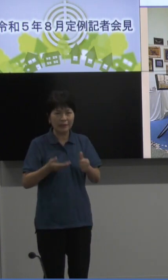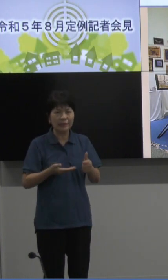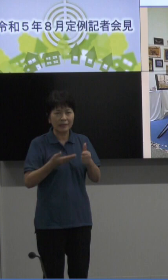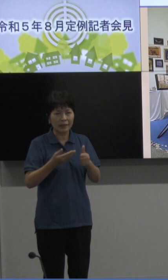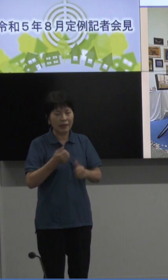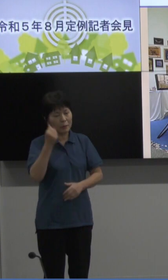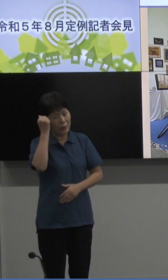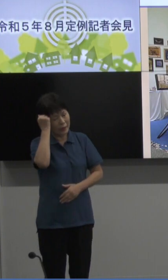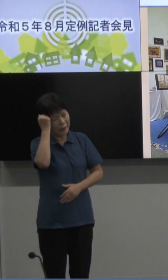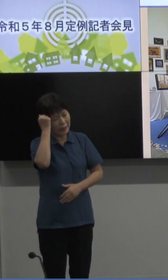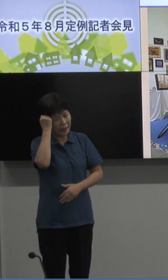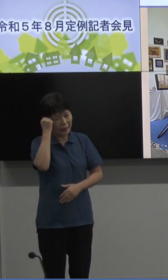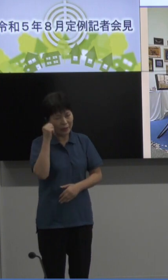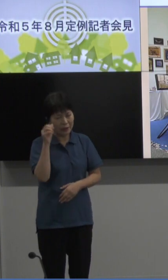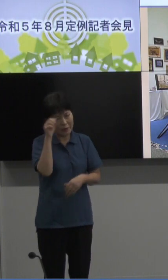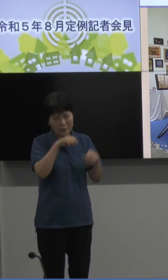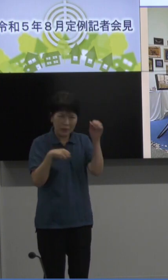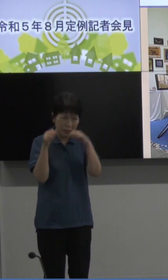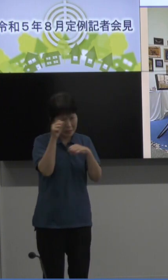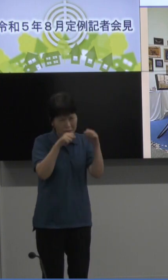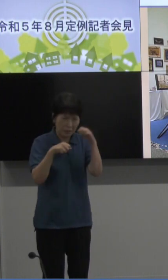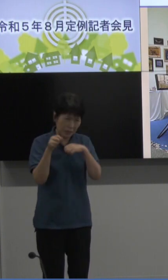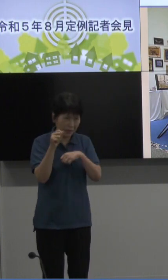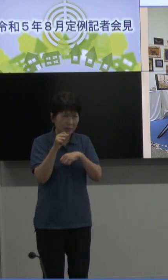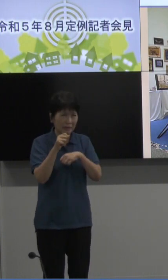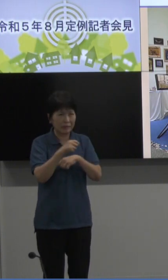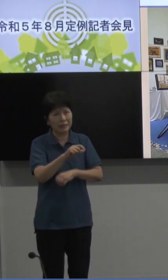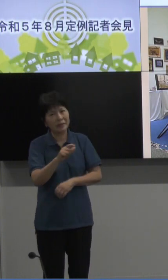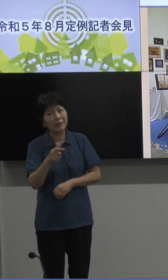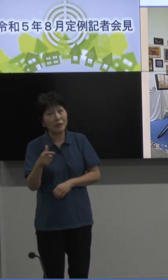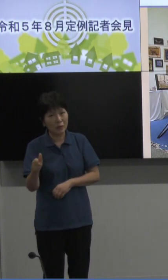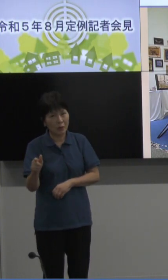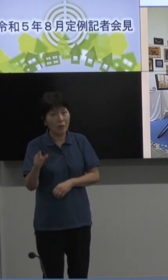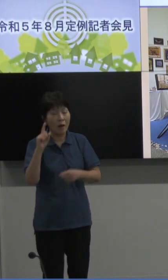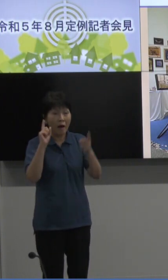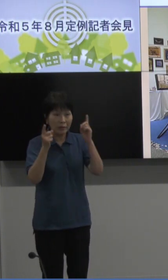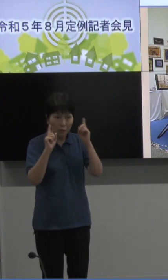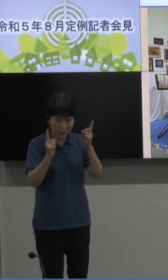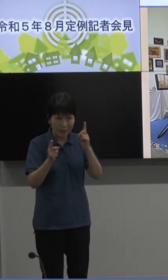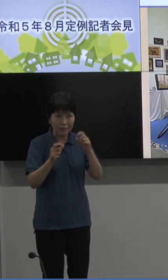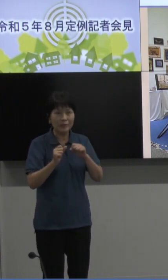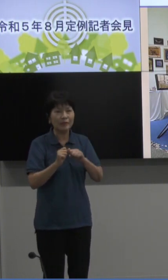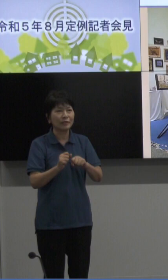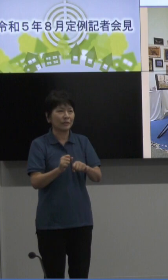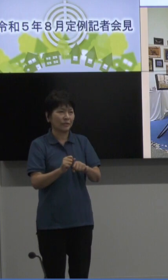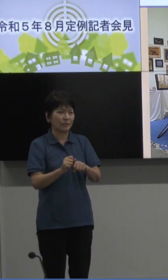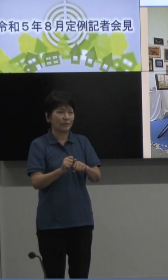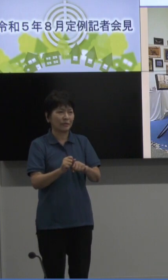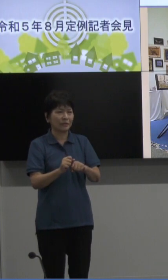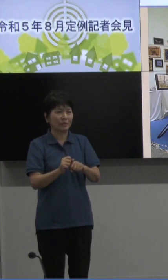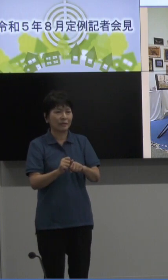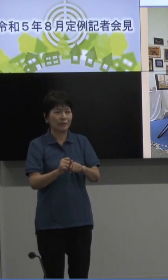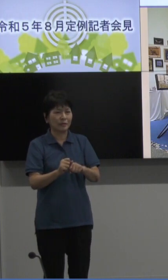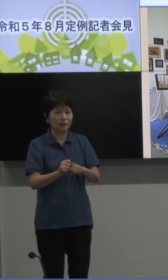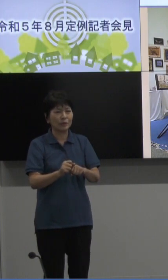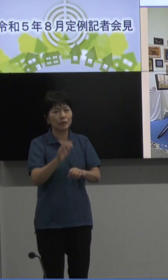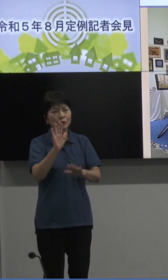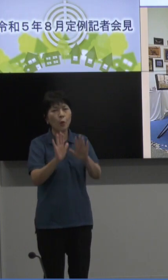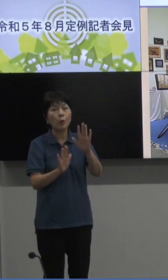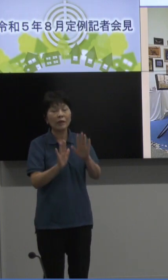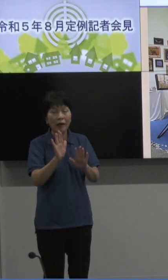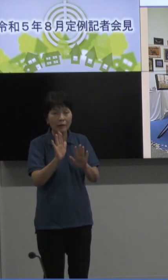たりとかこうじゃれたりとかいろんな遊びをするじゃないですか。そういった風景がです